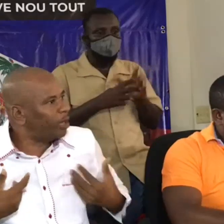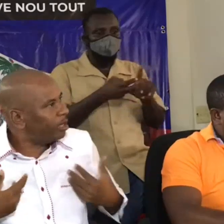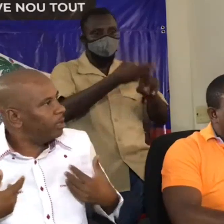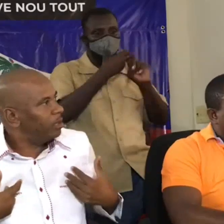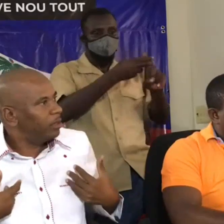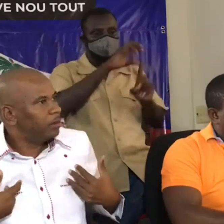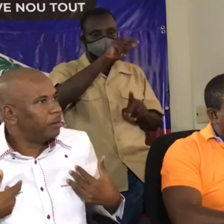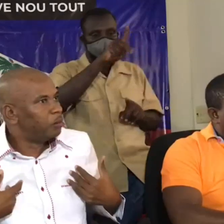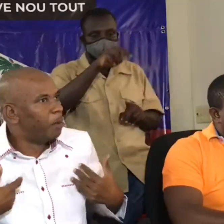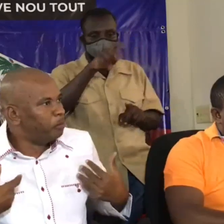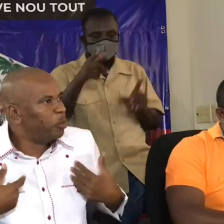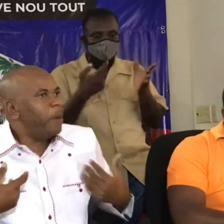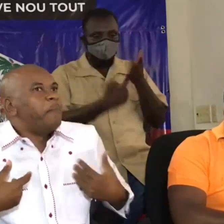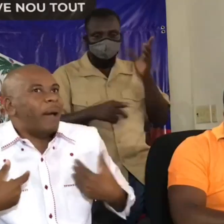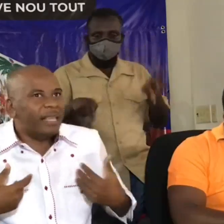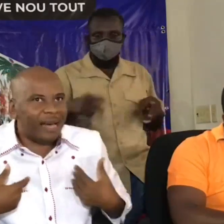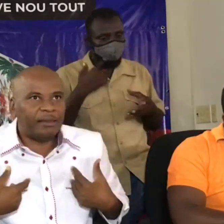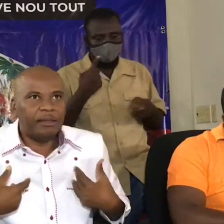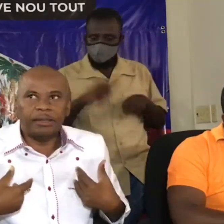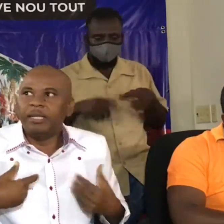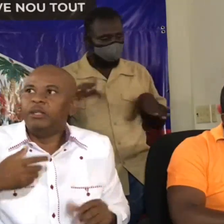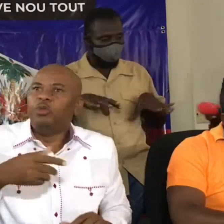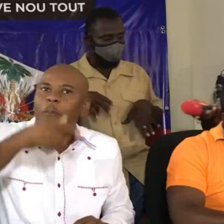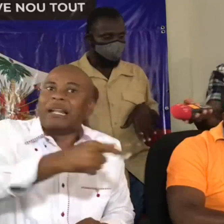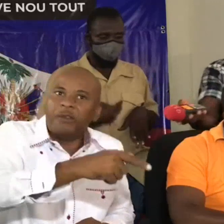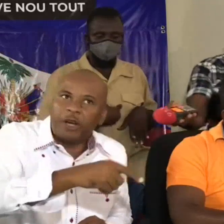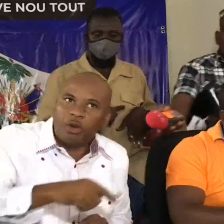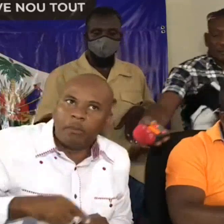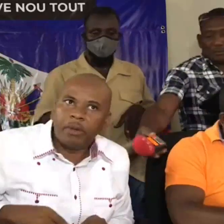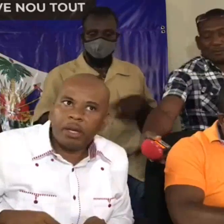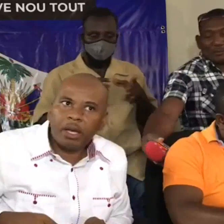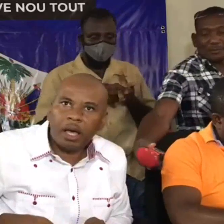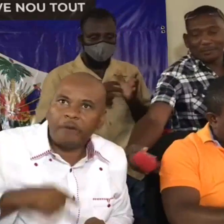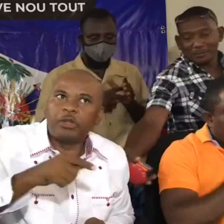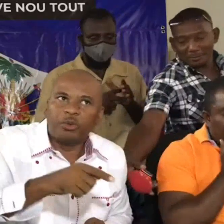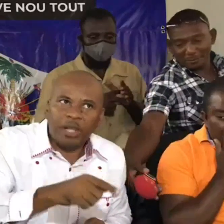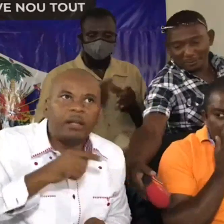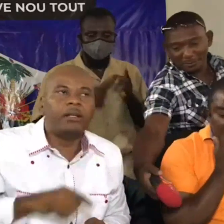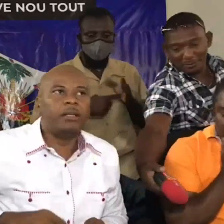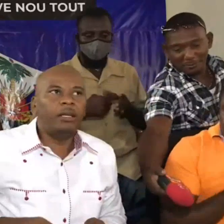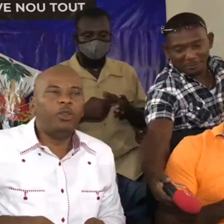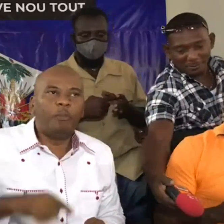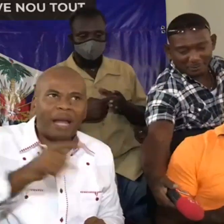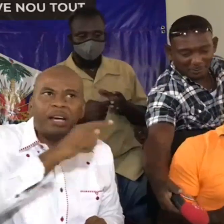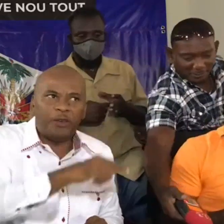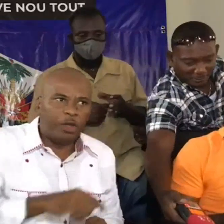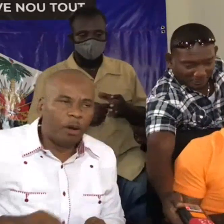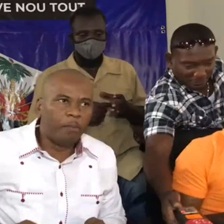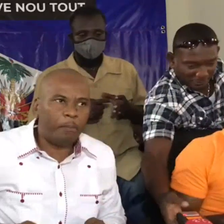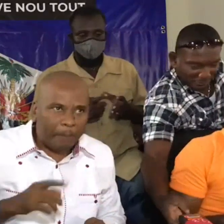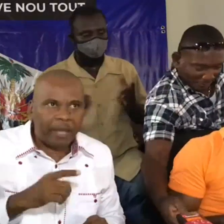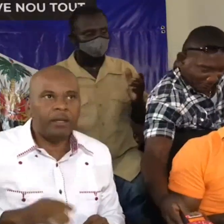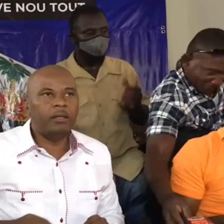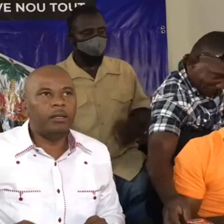pour voter. Bon, moi-même, je n'ai pas de 4. Ça veut dire que nous n'avons pas de référendum avec Jovenel. Et nous n'avons pas de